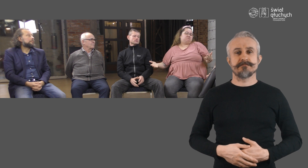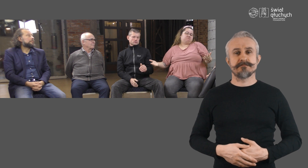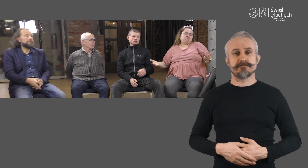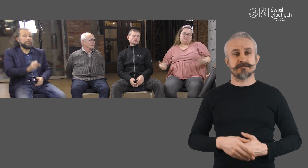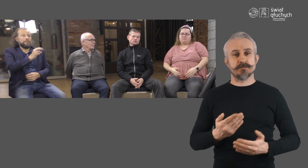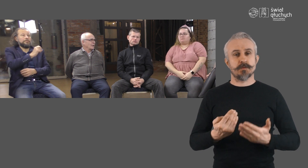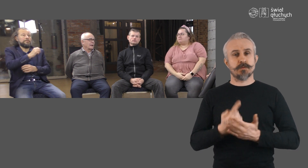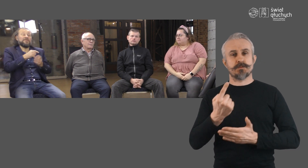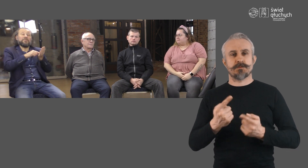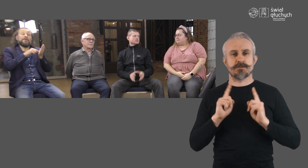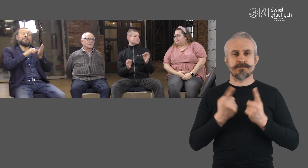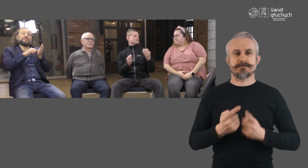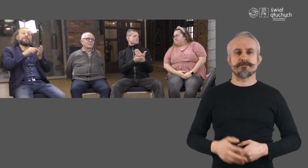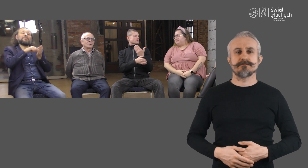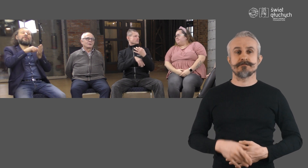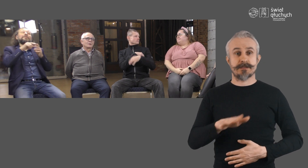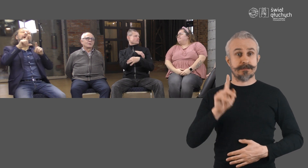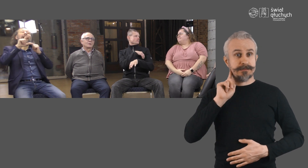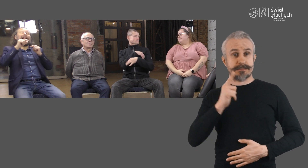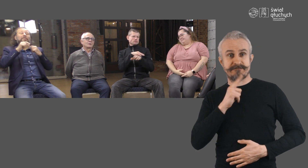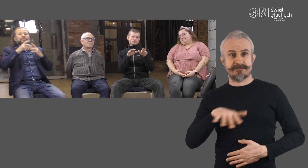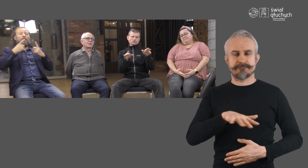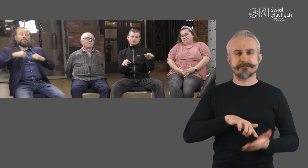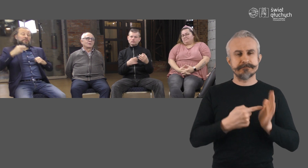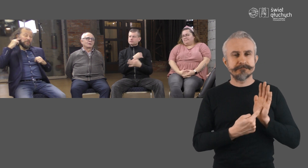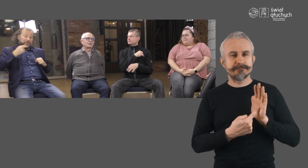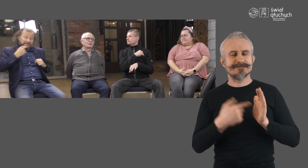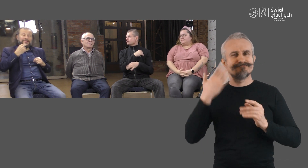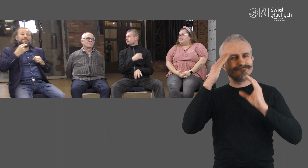że może być tak, że osoba głucha będzie lekarzem. No właśnie.